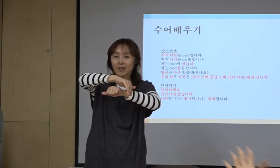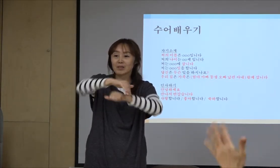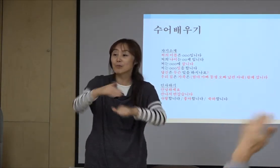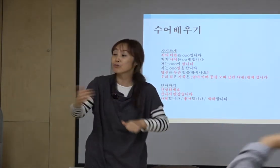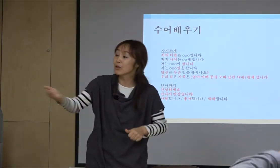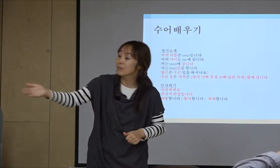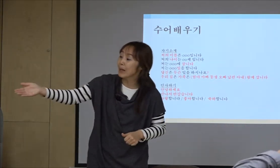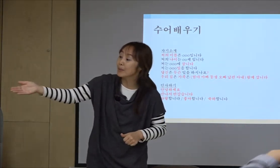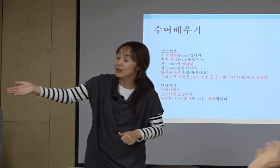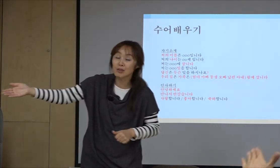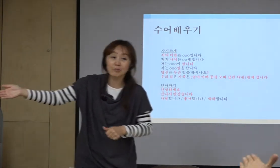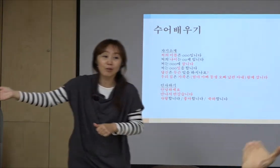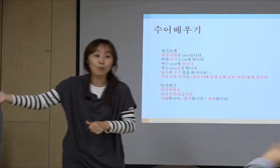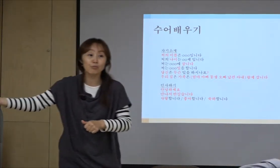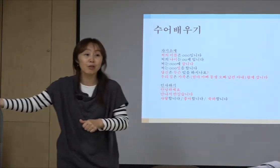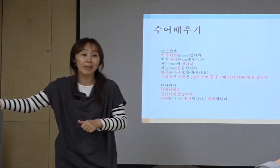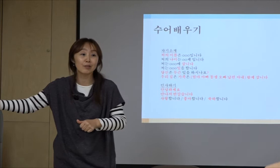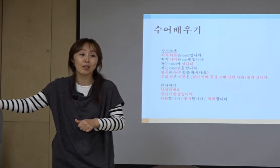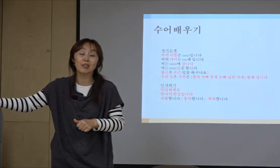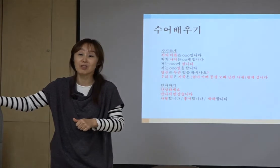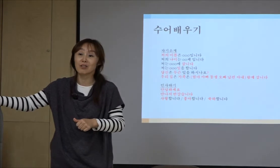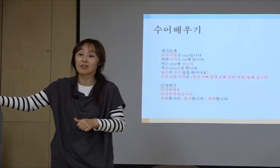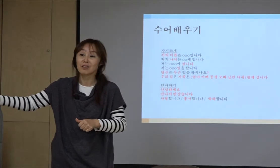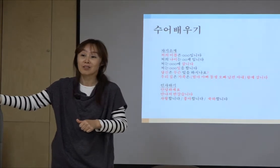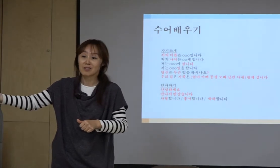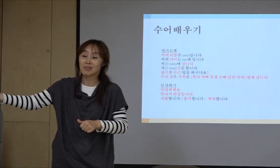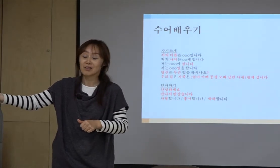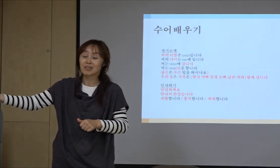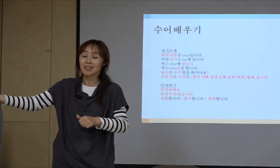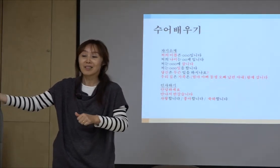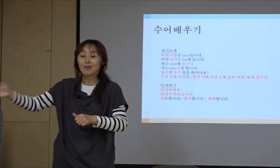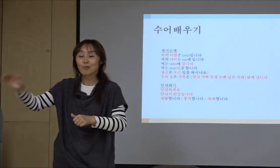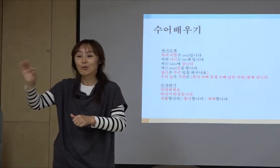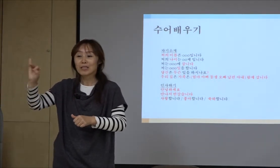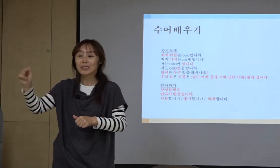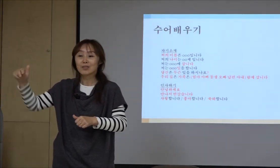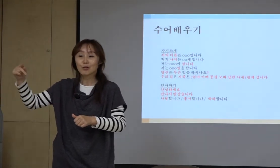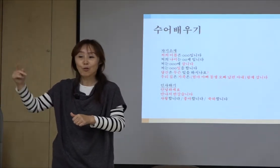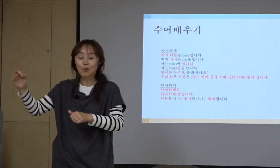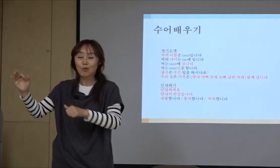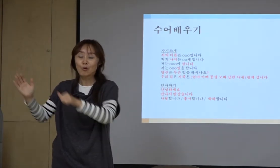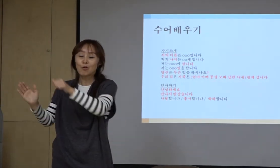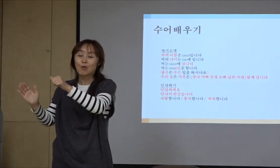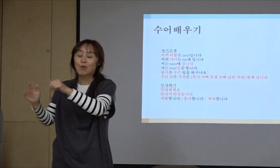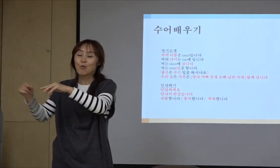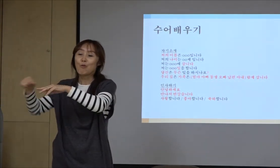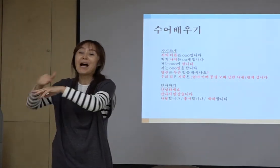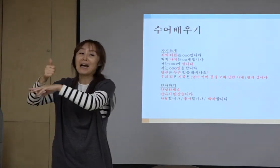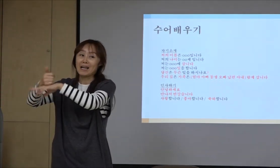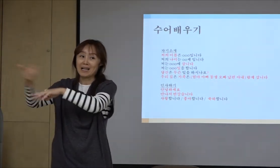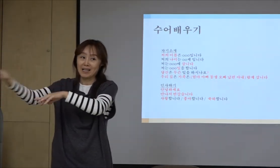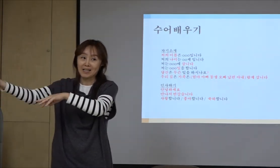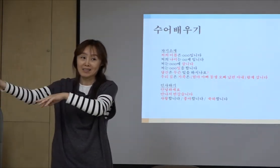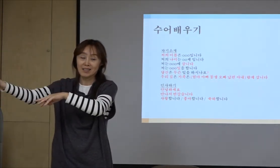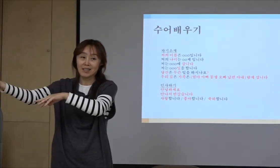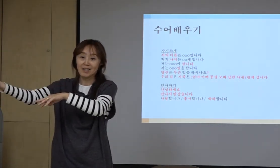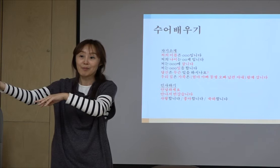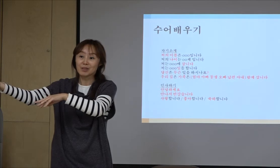근데 뭐 무덤 앞에 서 있으면 꼭 무덤 안 해도 안 되겠죠. 해도 되지. 그냥 뭐 인종 왕 이렇게